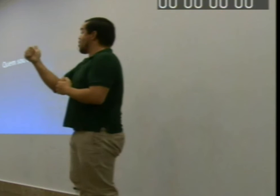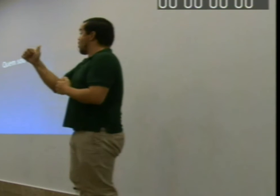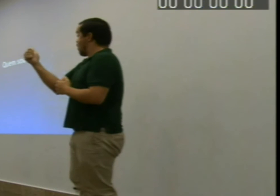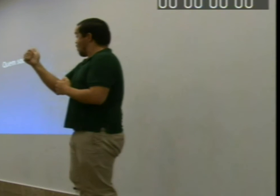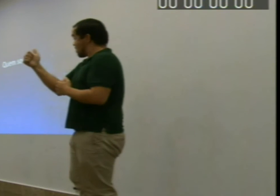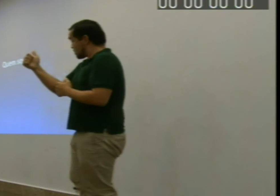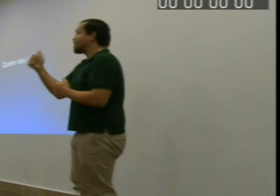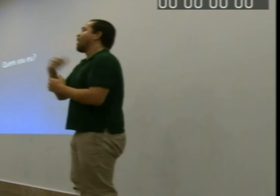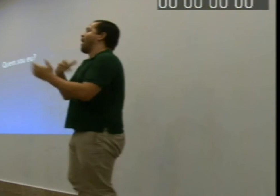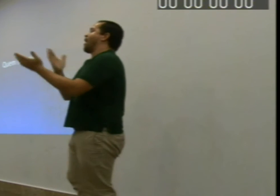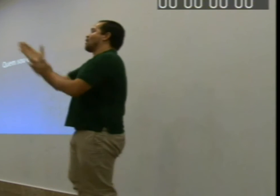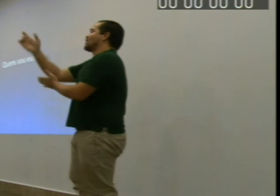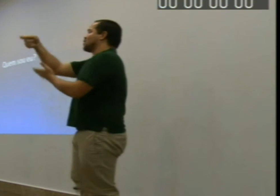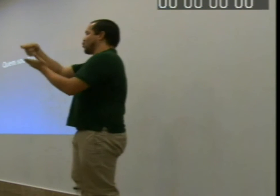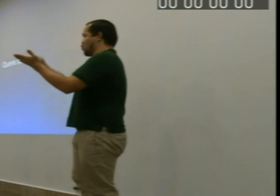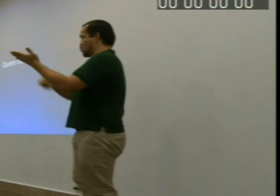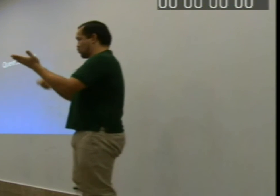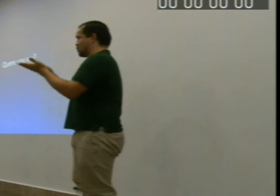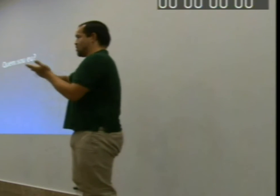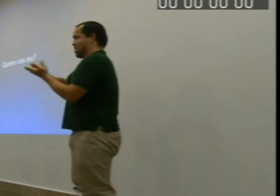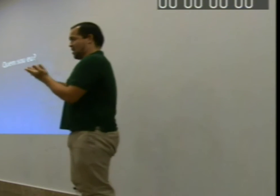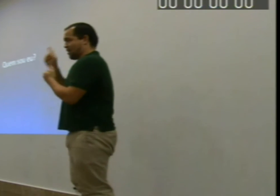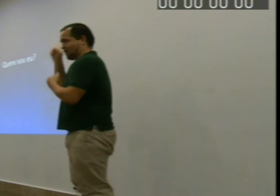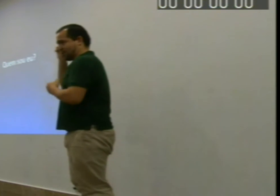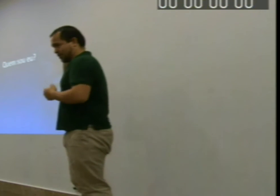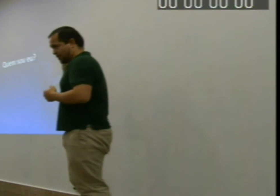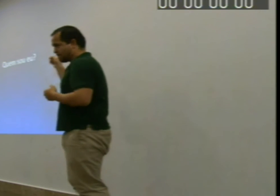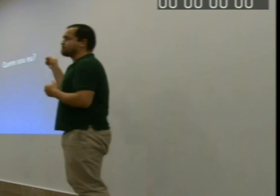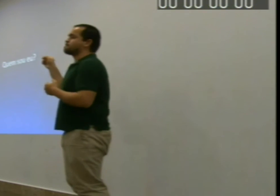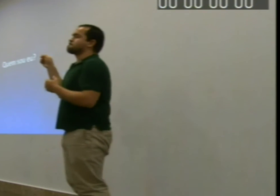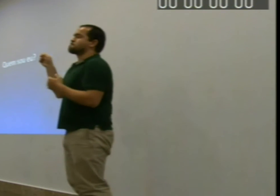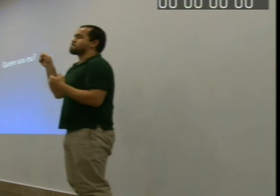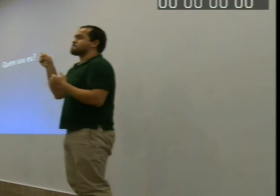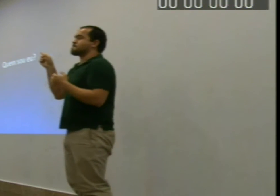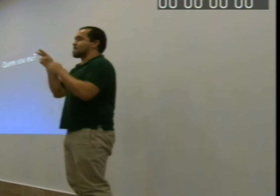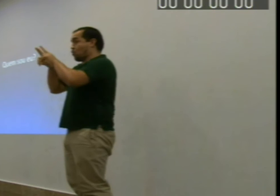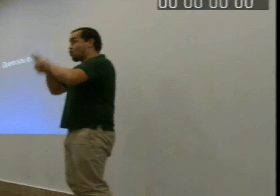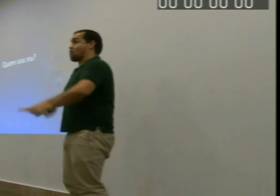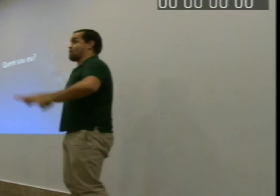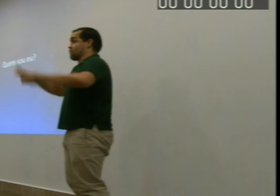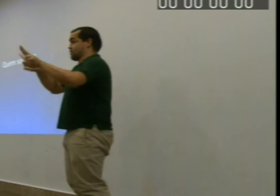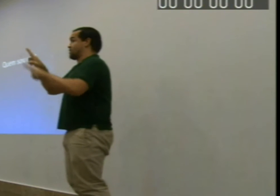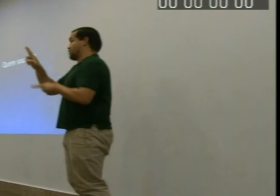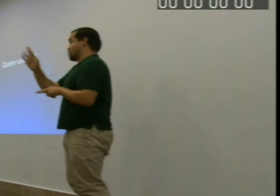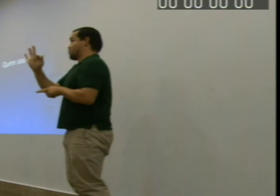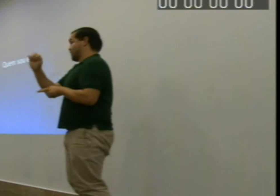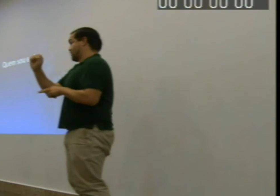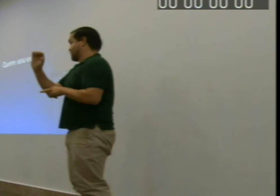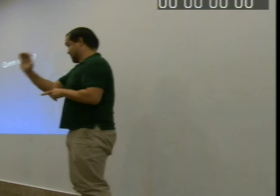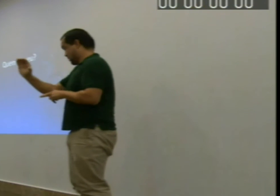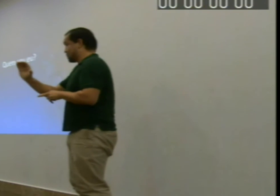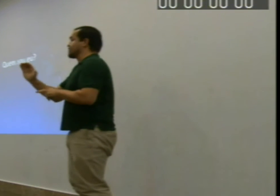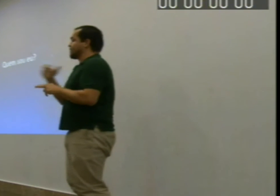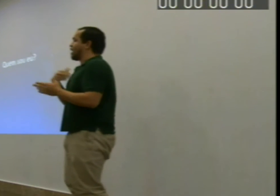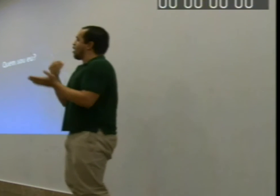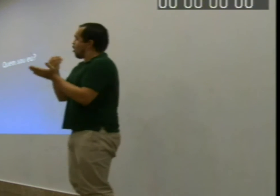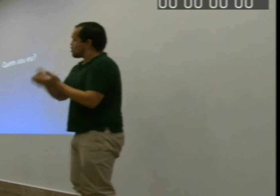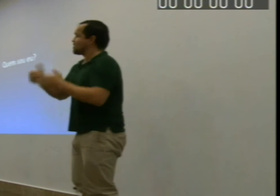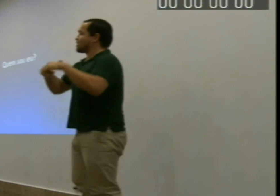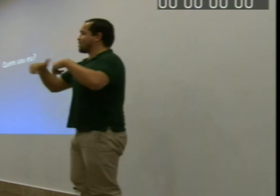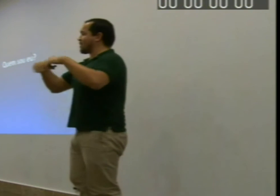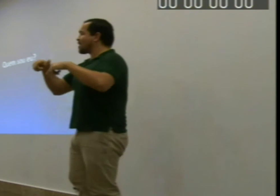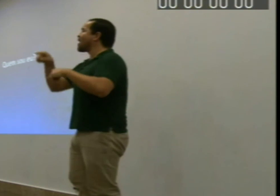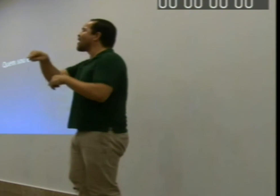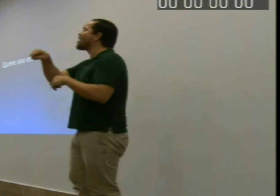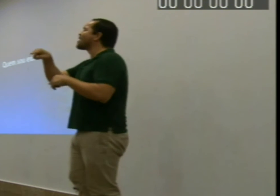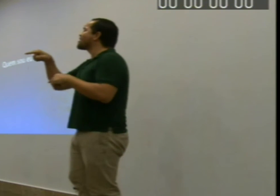em 2011 e eu passei no concurso então para intérprete na ufsk